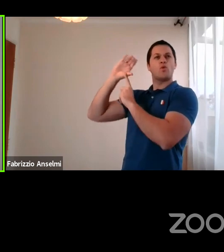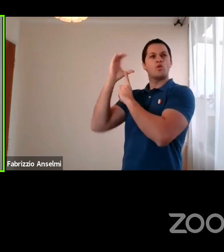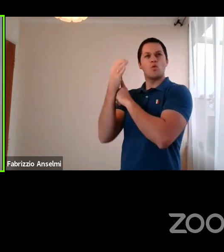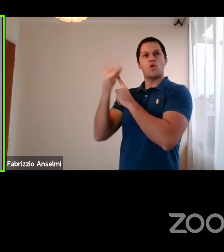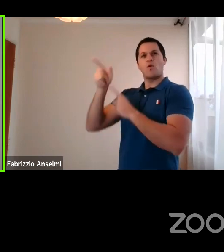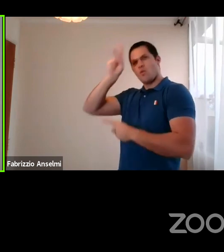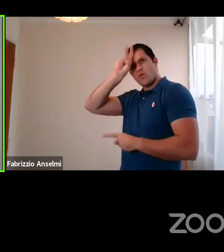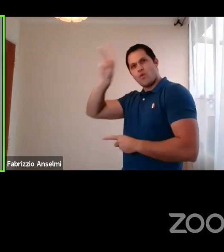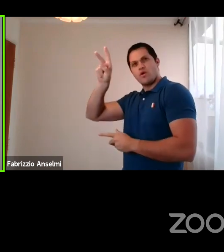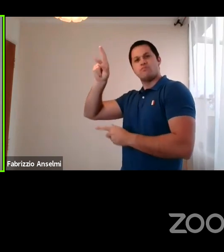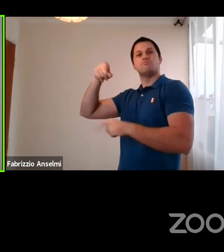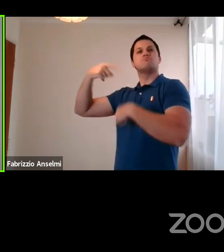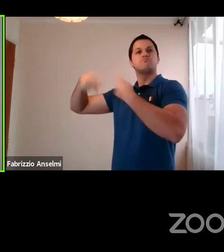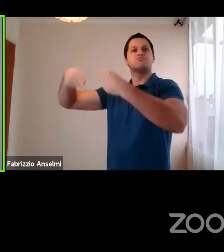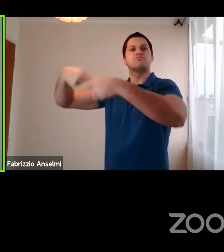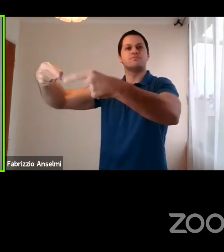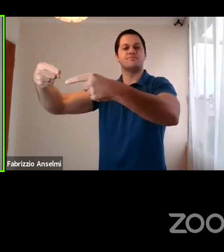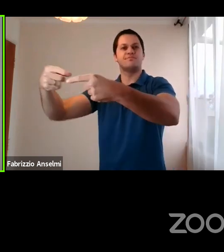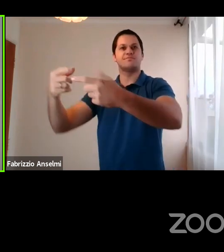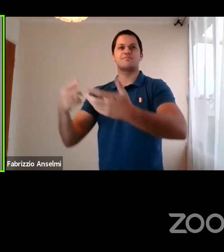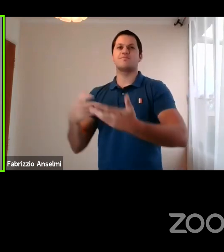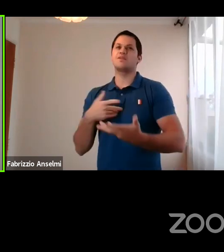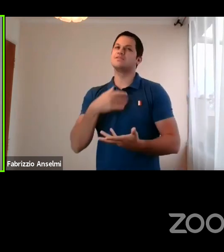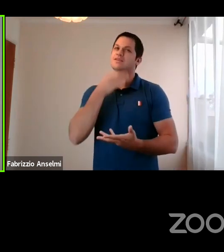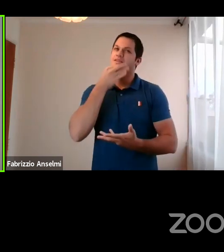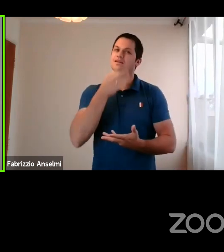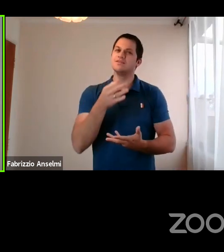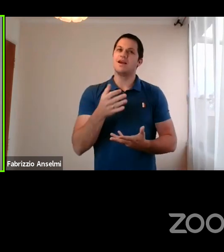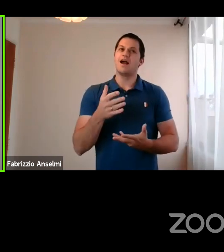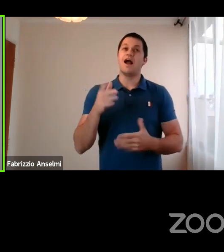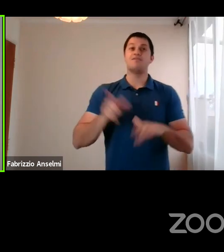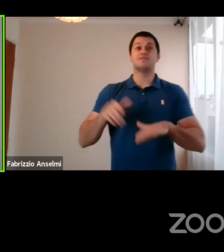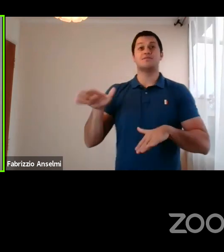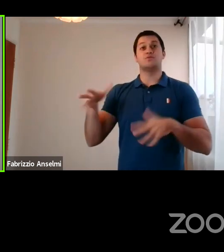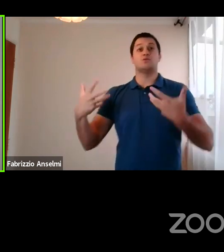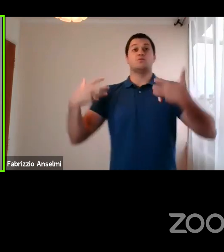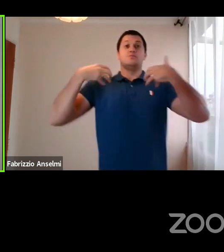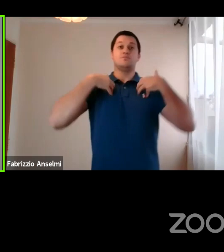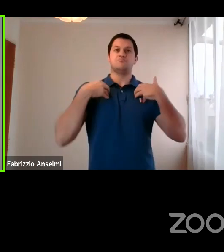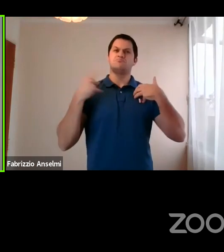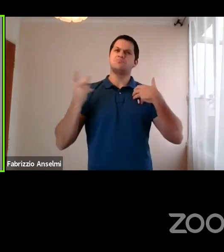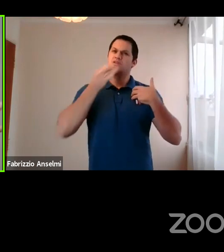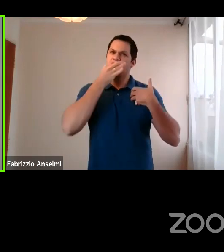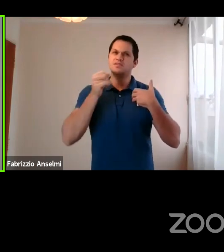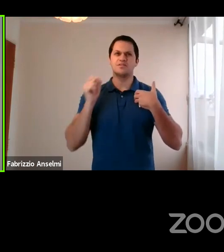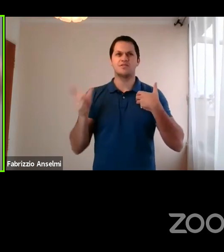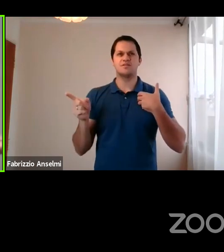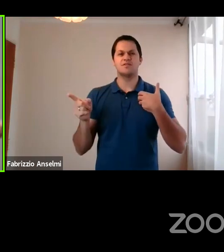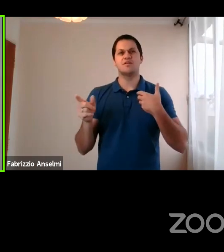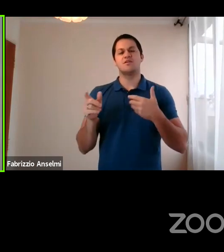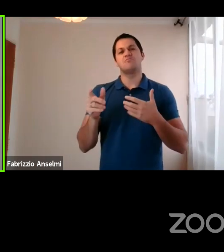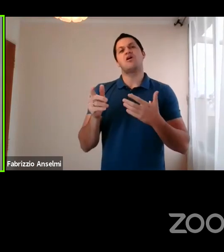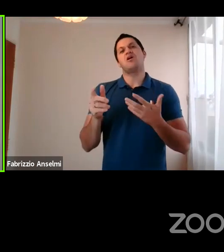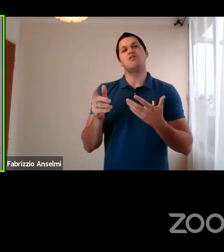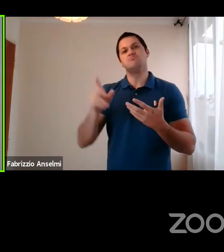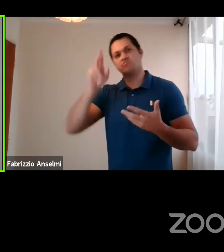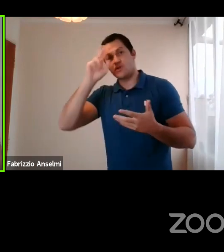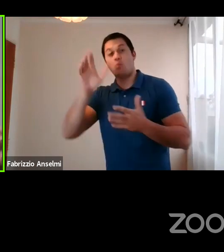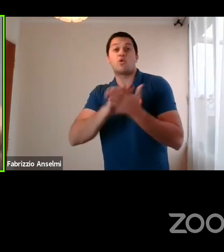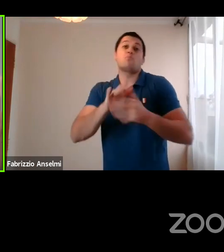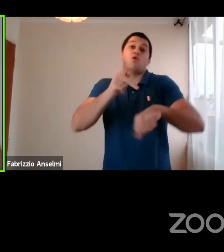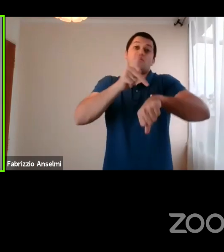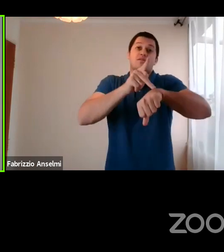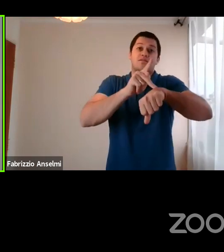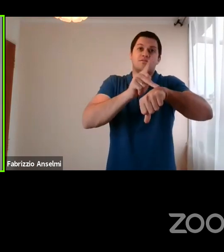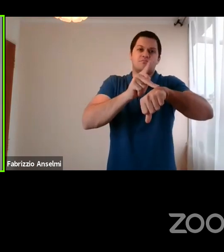el rol que han tomado, a veces se puede subestimar, ¿no? O a veces se da por dicho, la palabra kinesiología existe por sí misma, pero